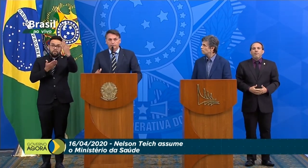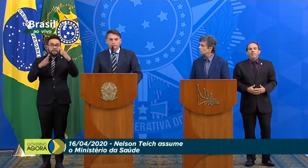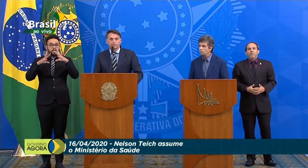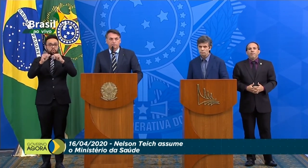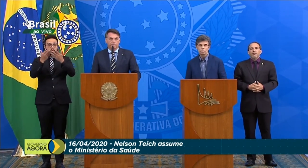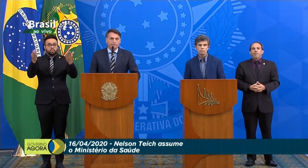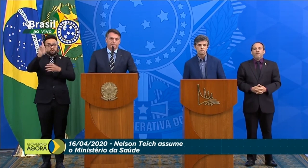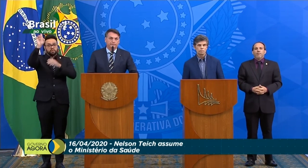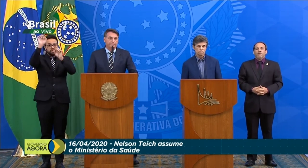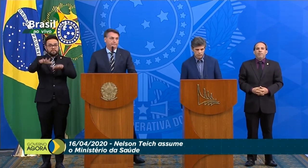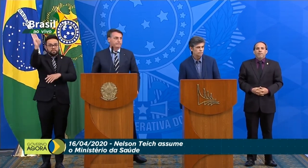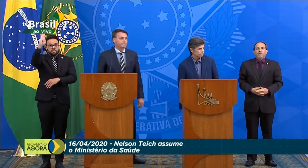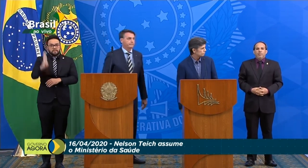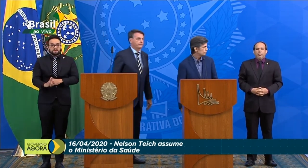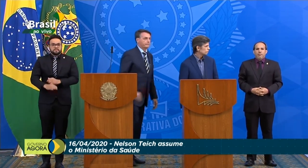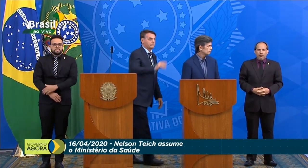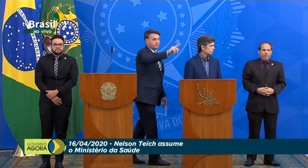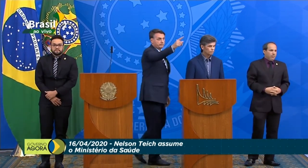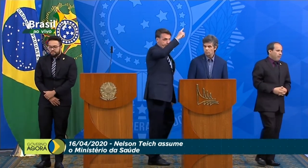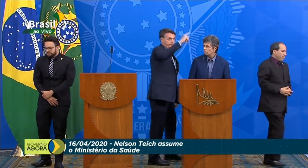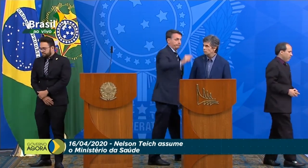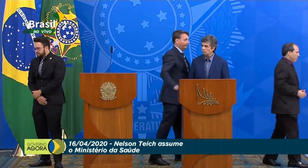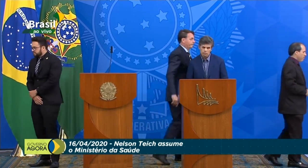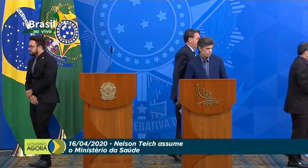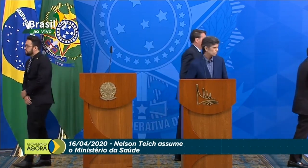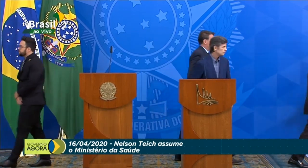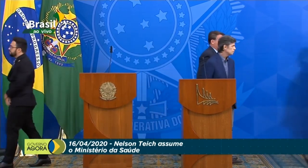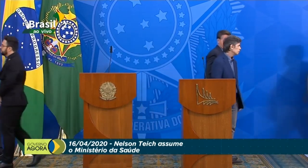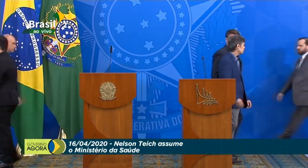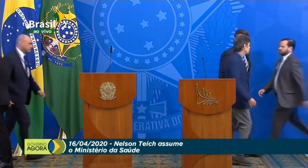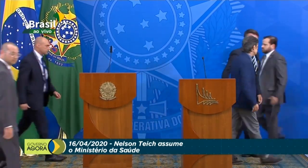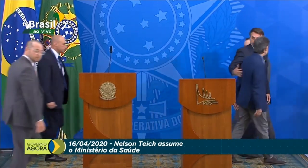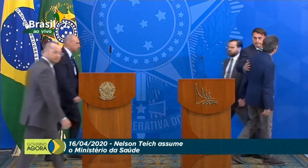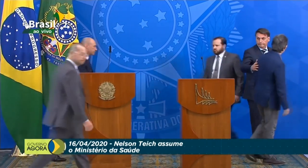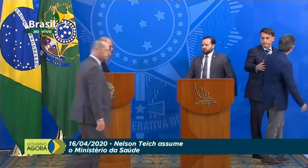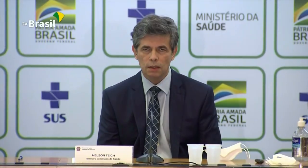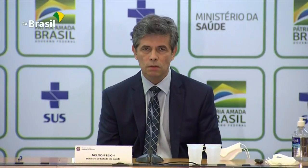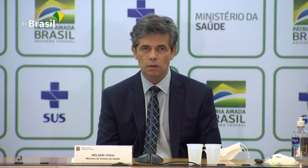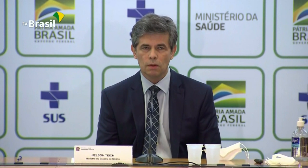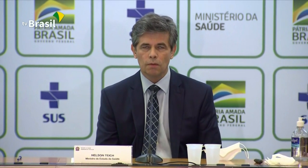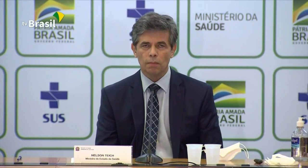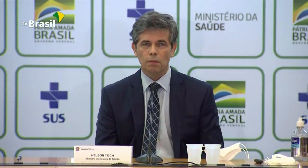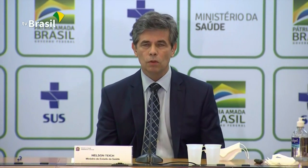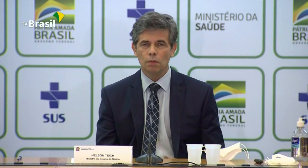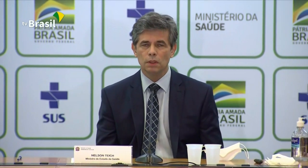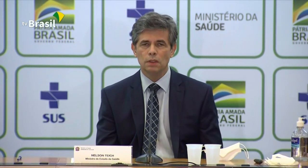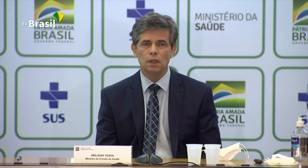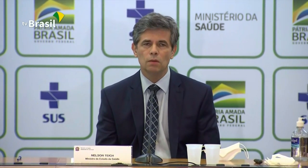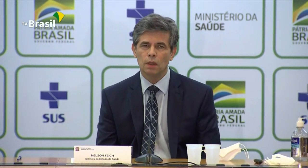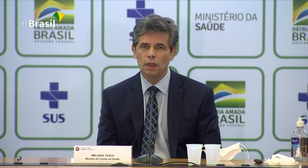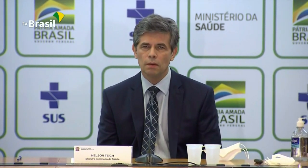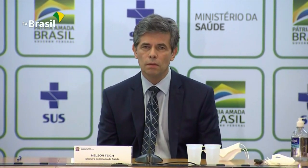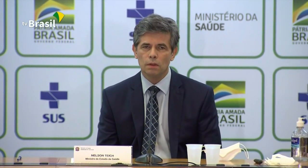promove o uso precoce da cloroquina contra a Covid-19. Teich é médico oncologista e tomou posse em 17 de